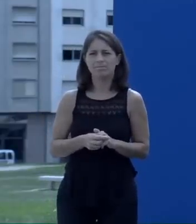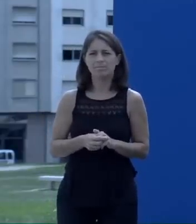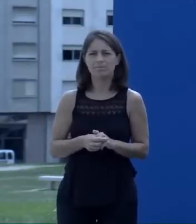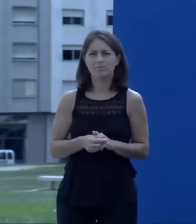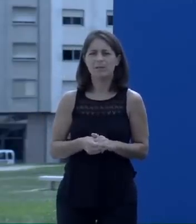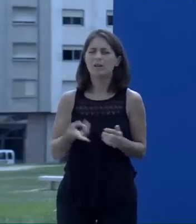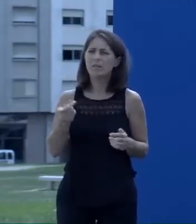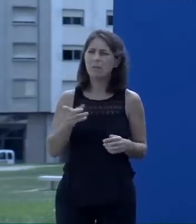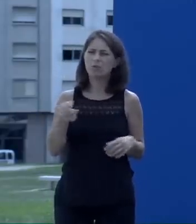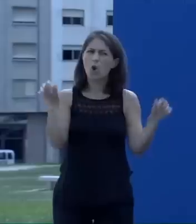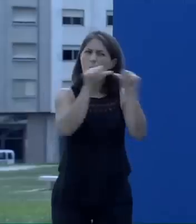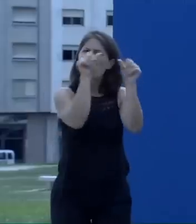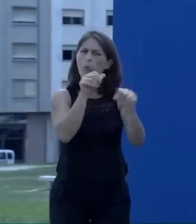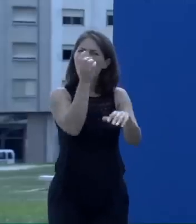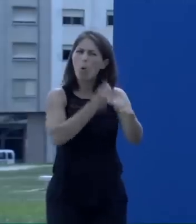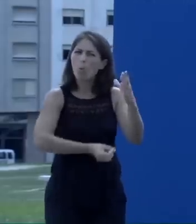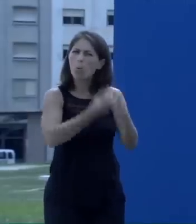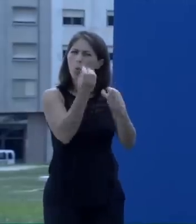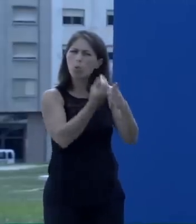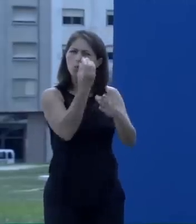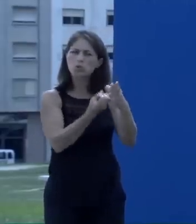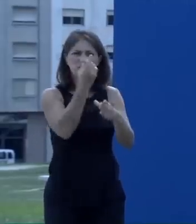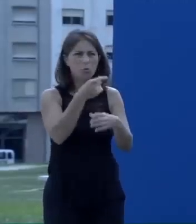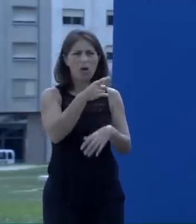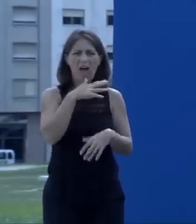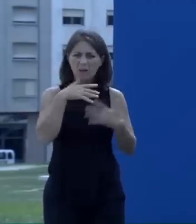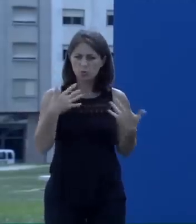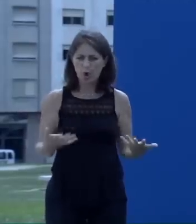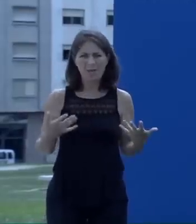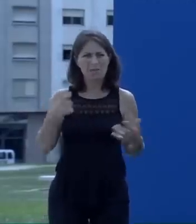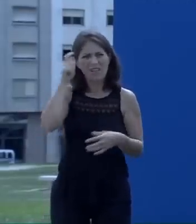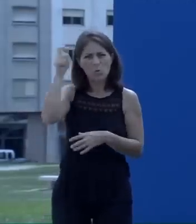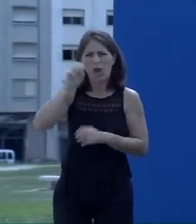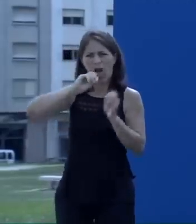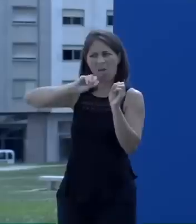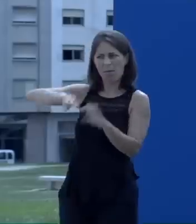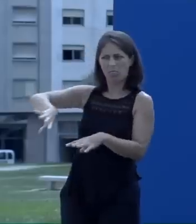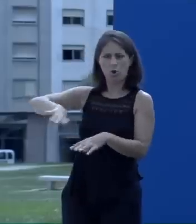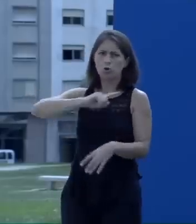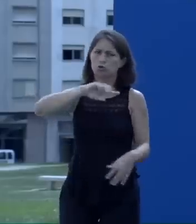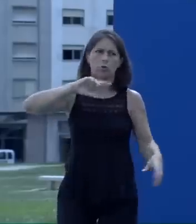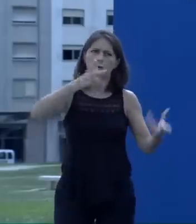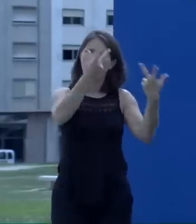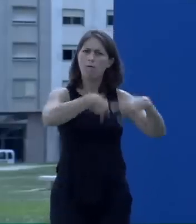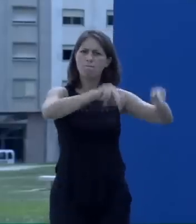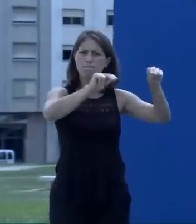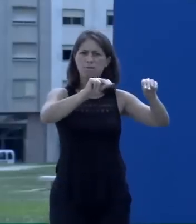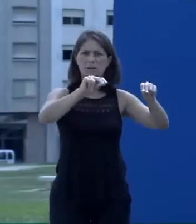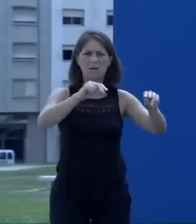Para acabar cun modelo productivo que nos está condenando a un abandono do rural, a un abandono do interior, a un abandono incluso do